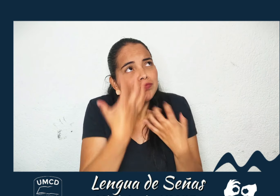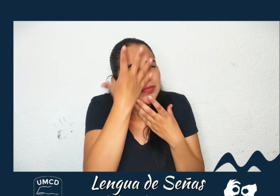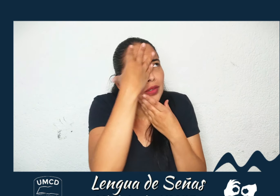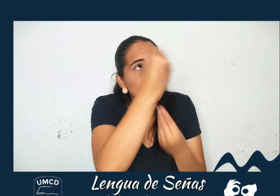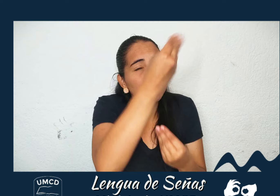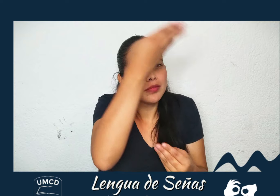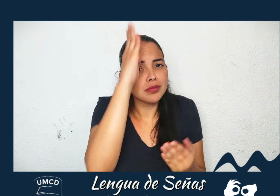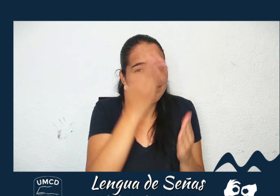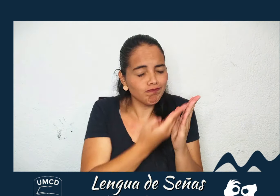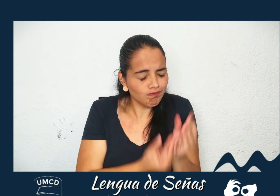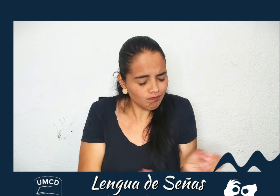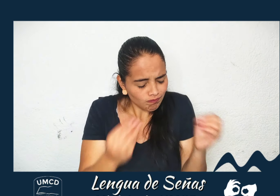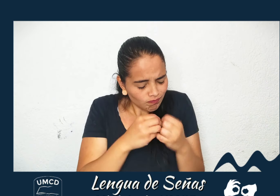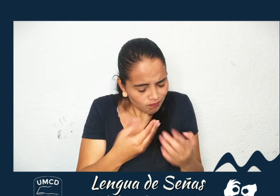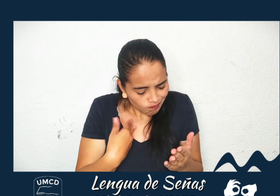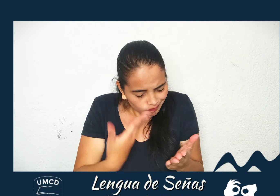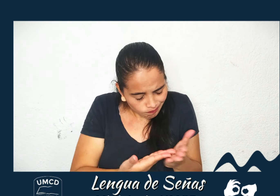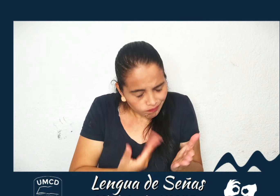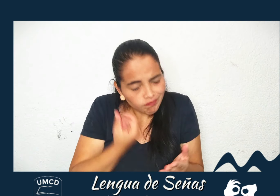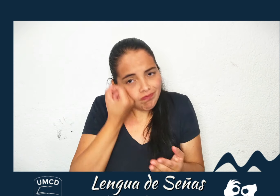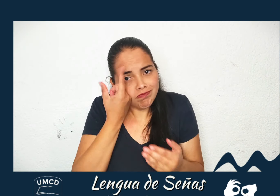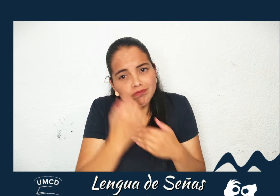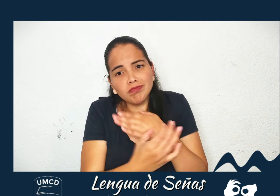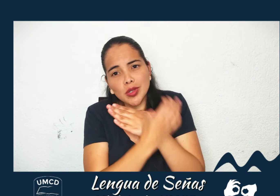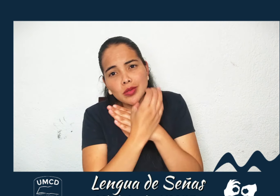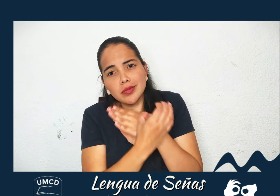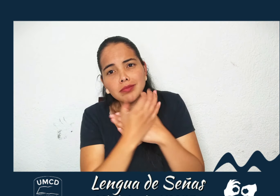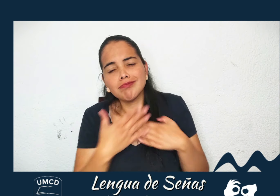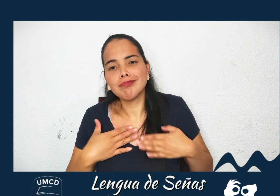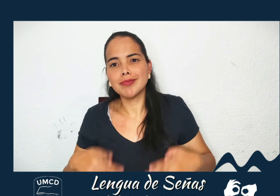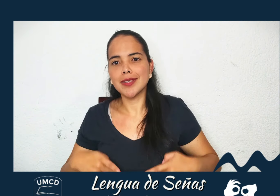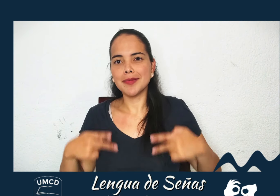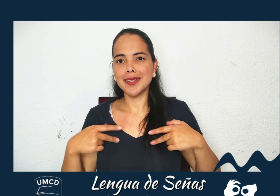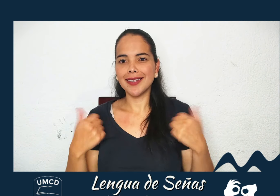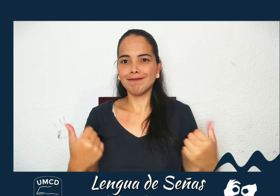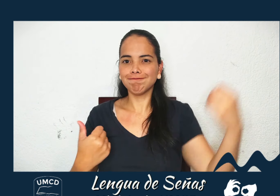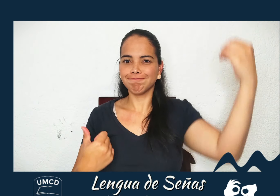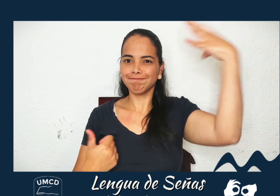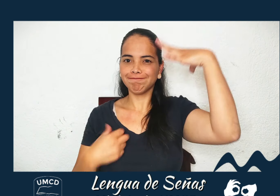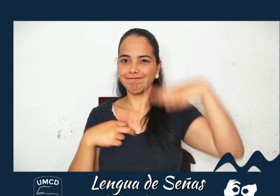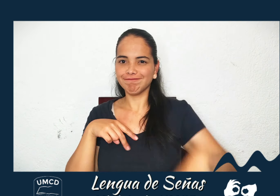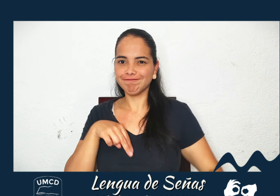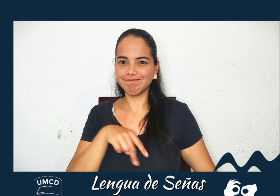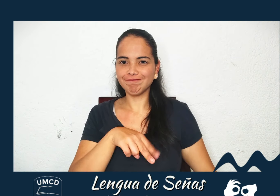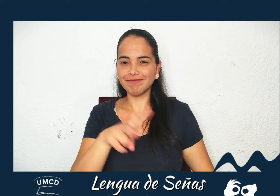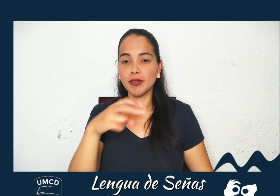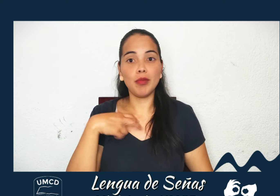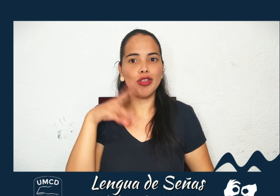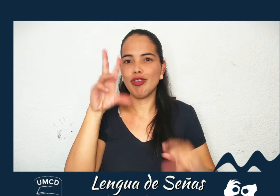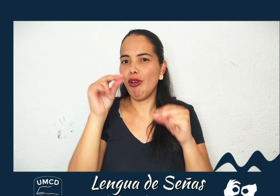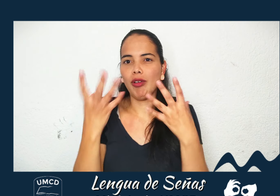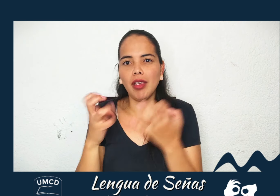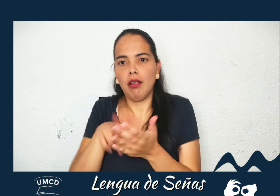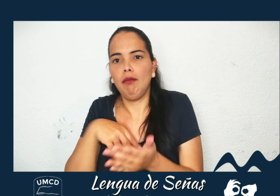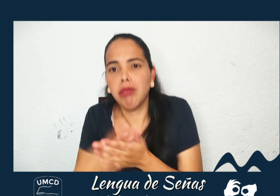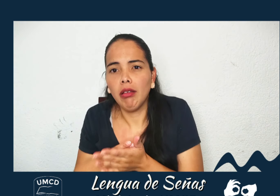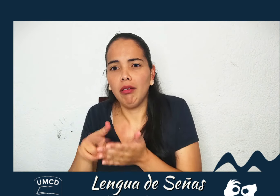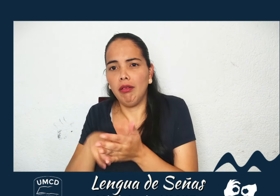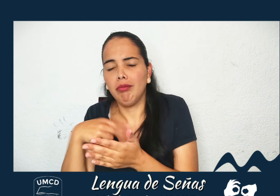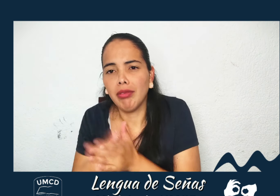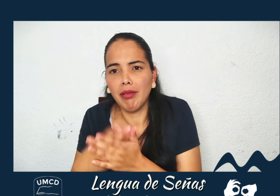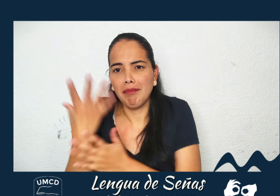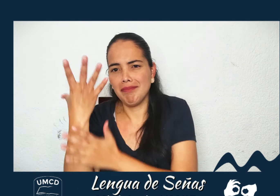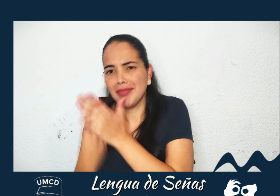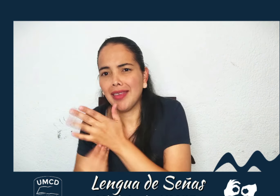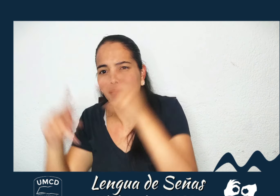oídos a la palabra de Dios, escuchar su consejo y seguir en pos de ello, para que nuestra vida pueda ser